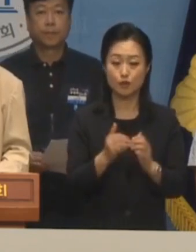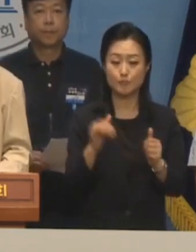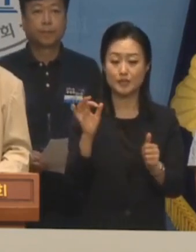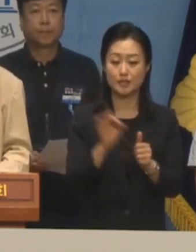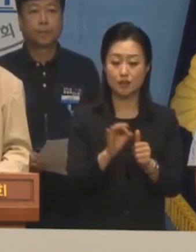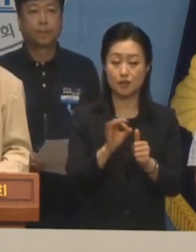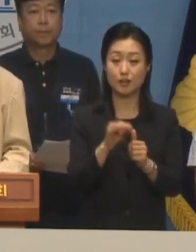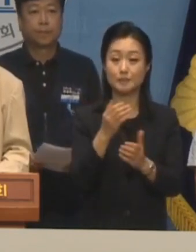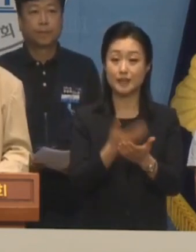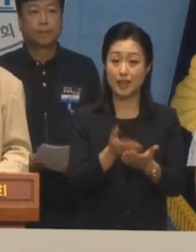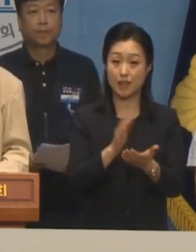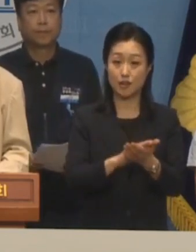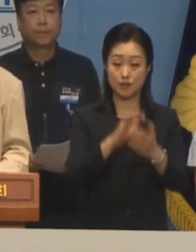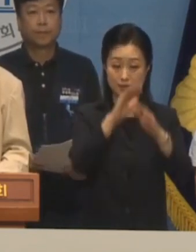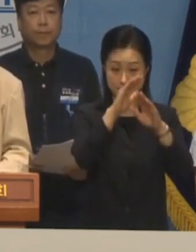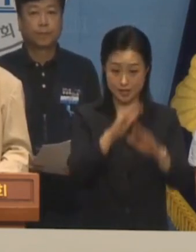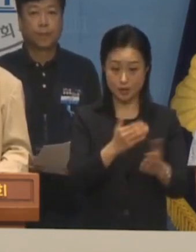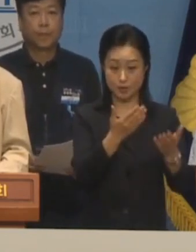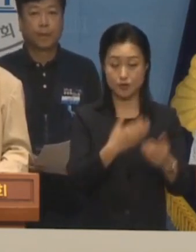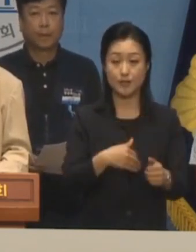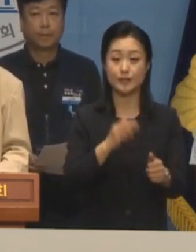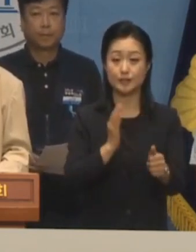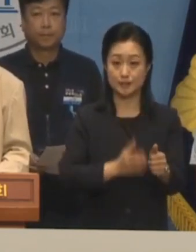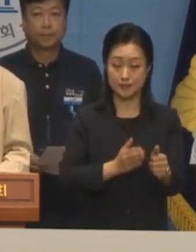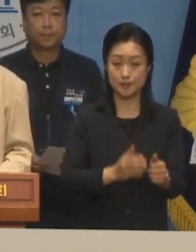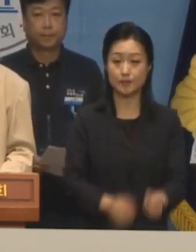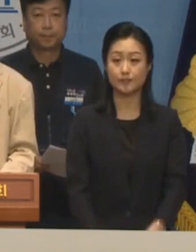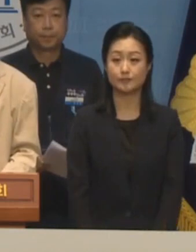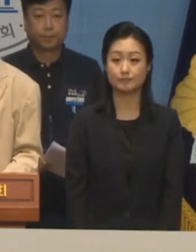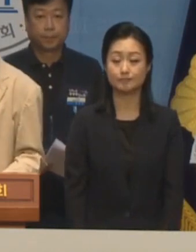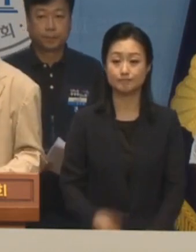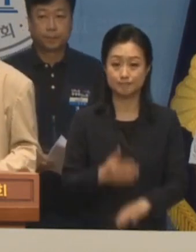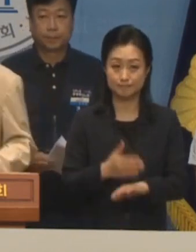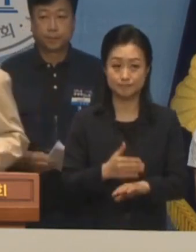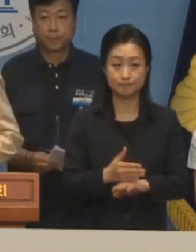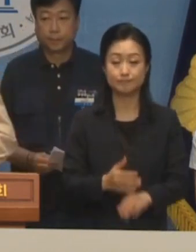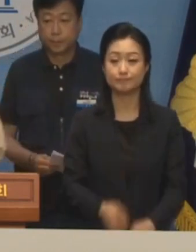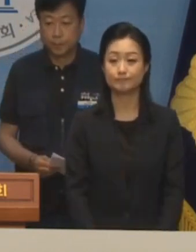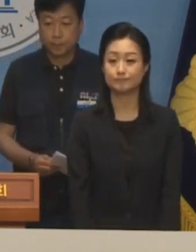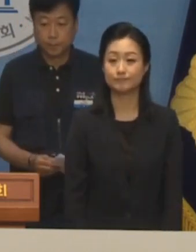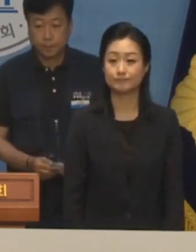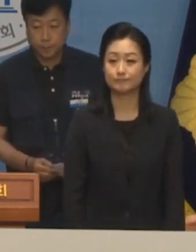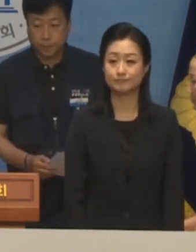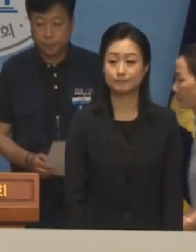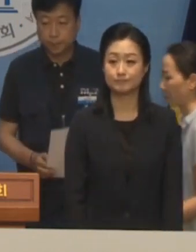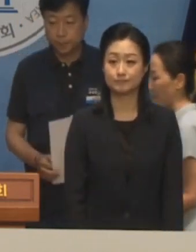국민연금 구조개혁안을 제출해 주실 것을 당부드립니다. 고맙습니다.